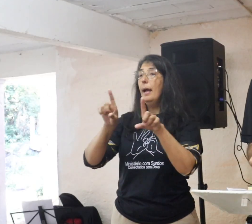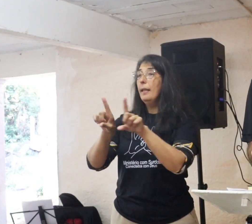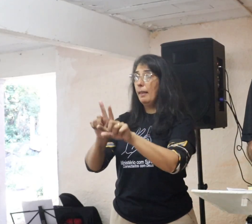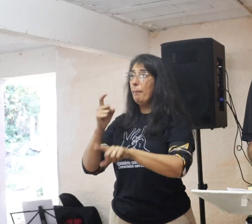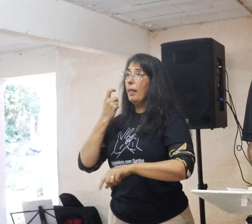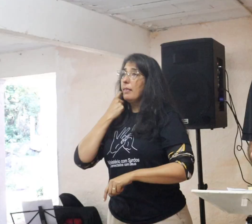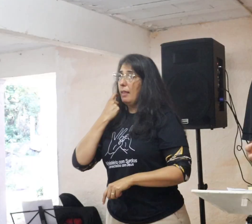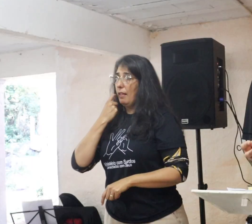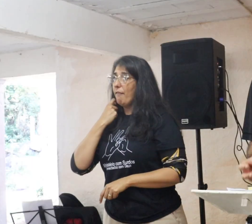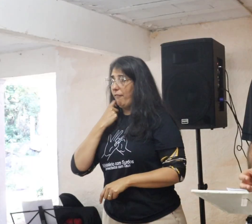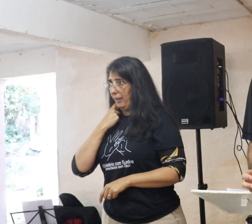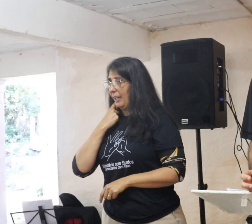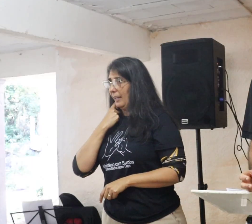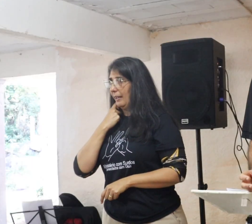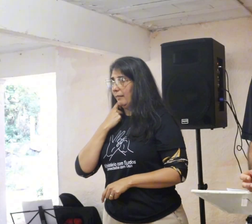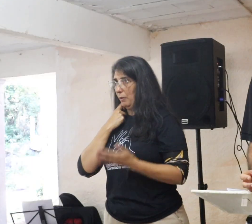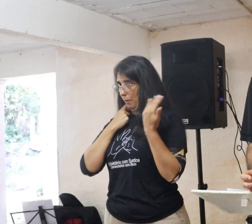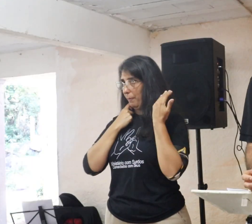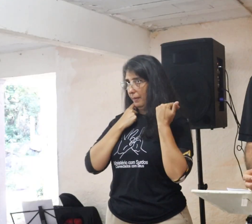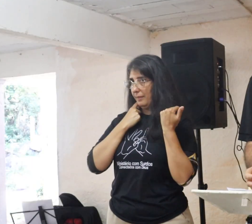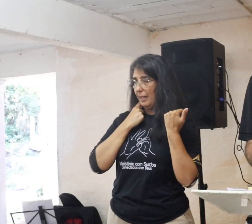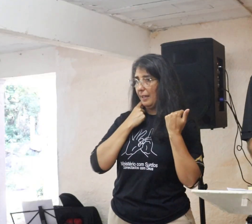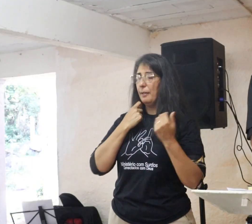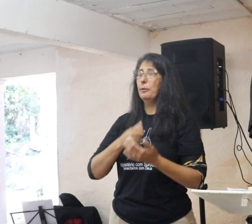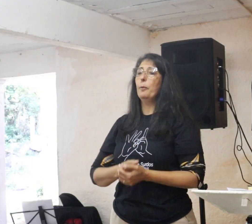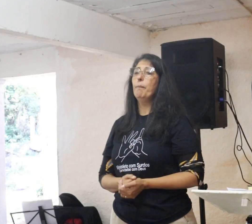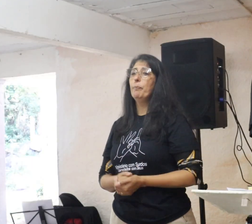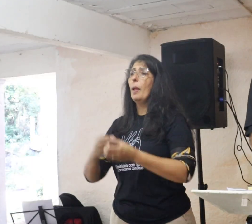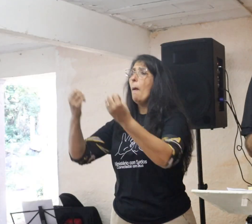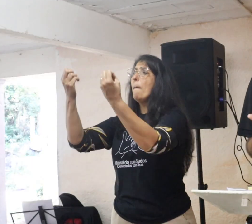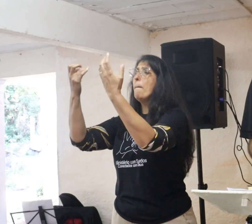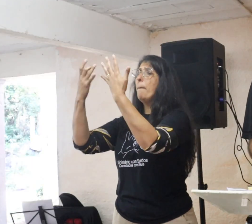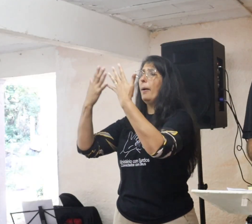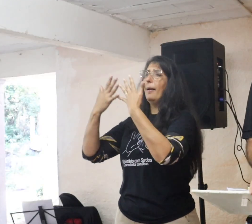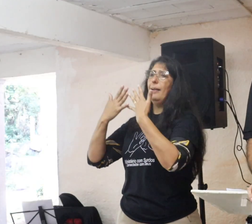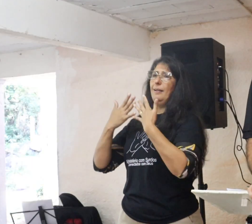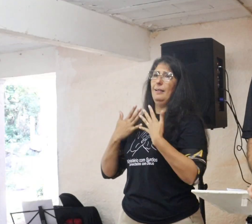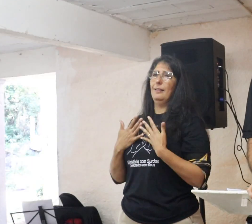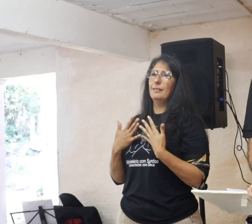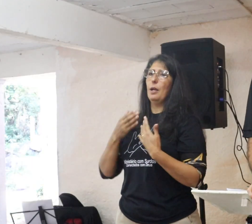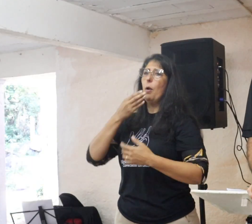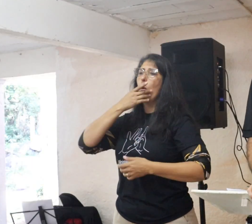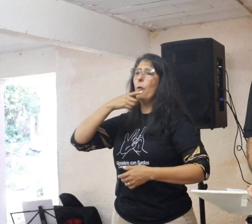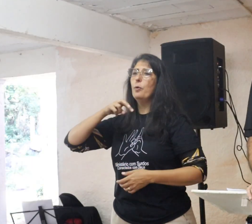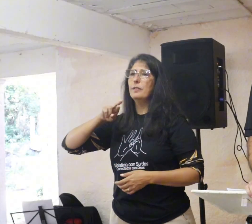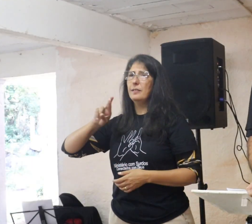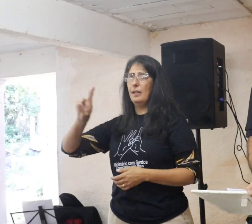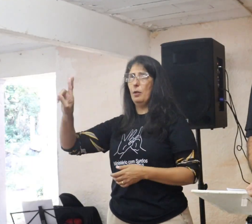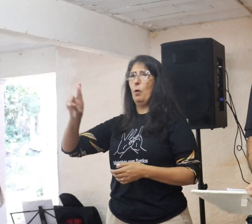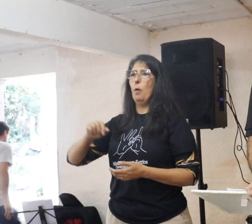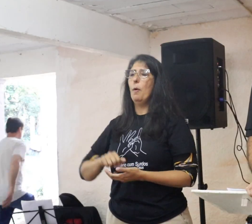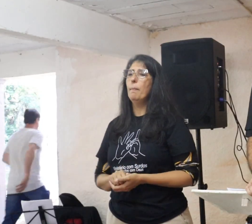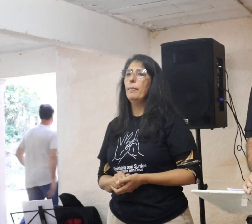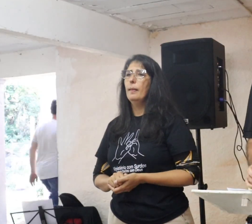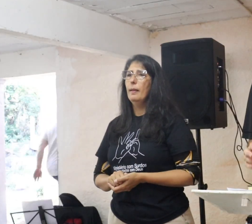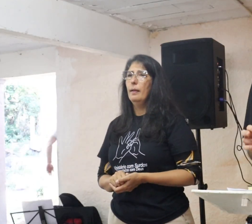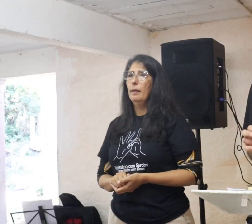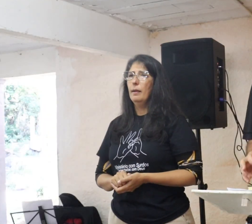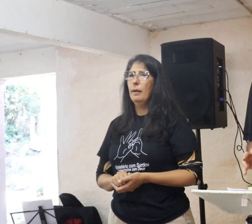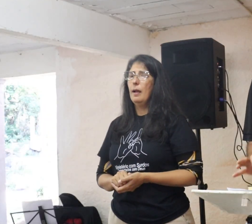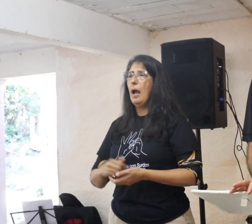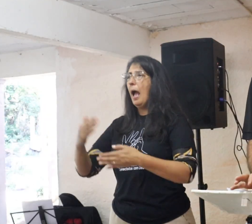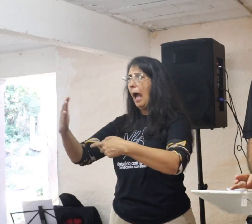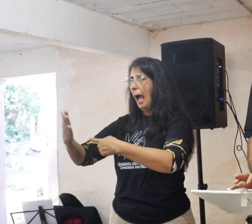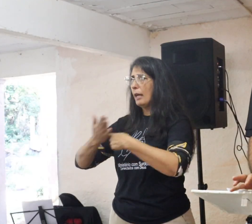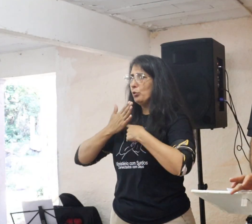quanto fomos enriquecidos por causa do Senhor, não é? Nós fomos enriquecidos como igreja. Ontem